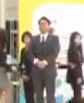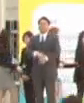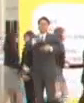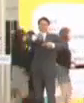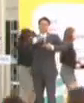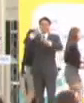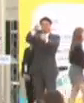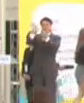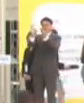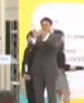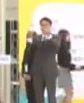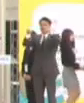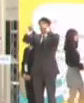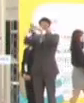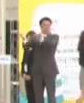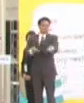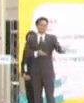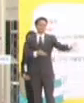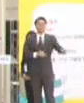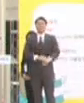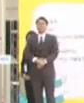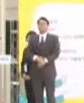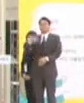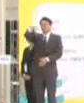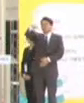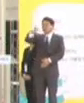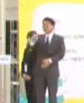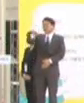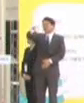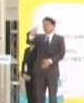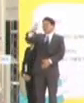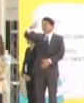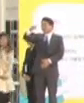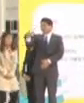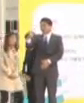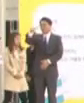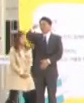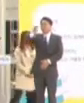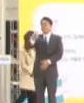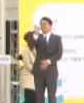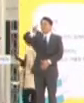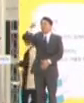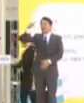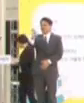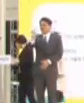호명하신 수상자는 무대 위로 올라와 주시기 바랍니다. 심정은 김아롱,